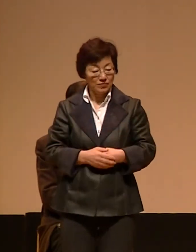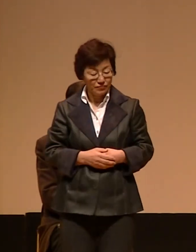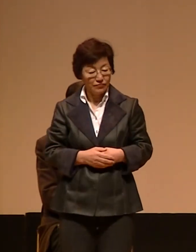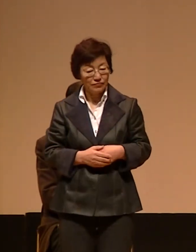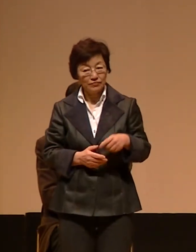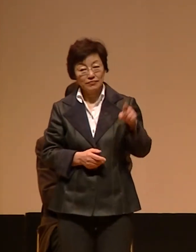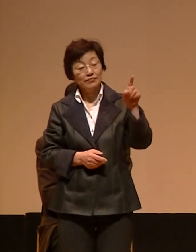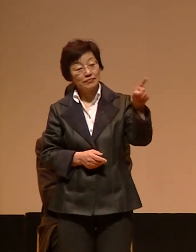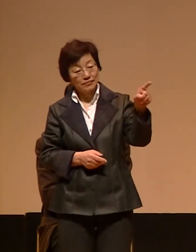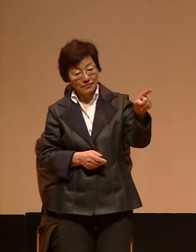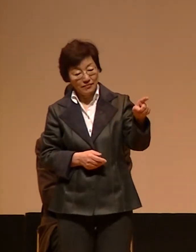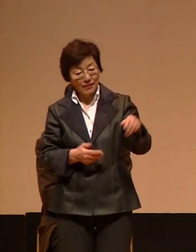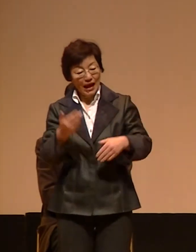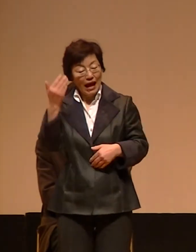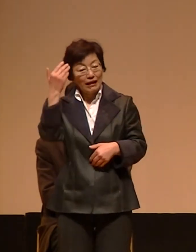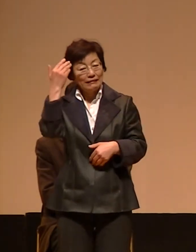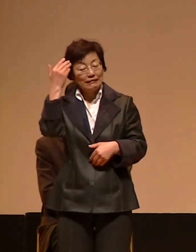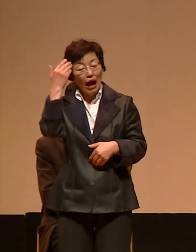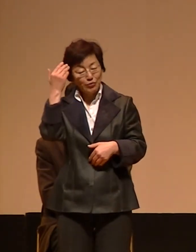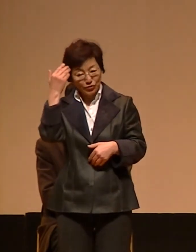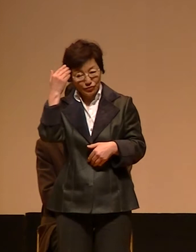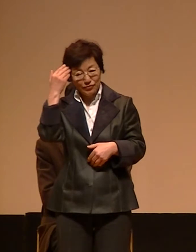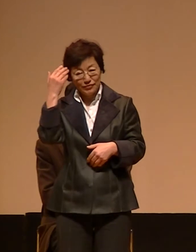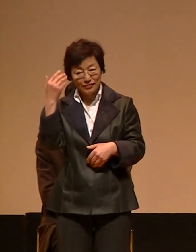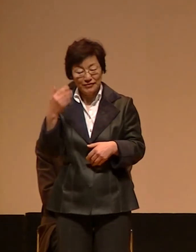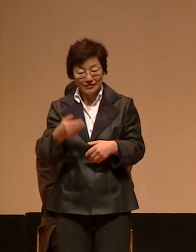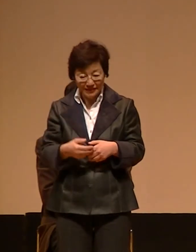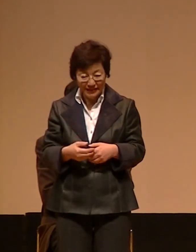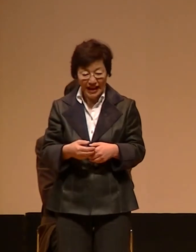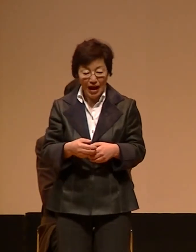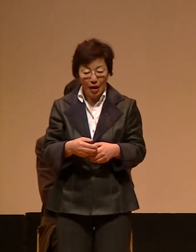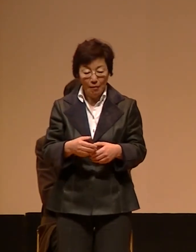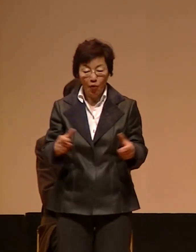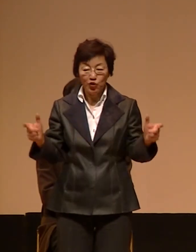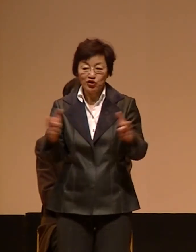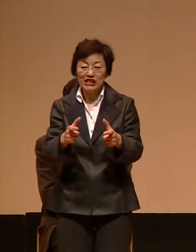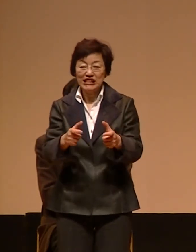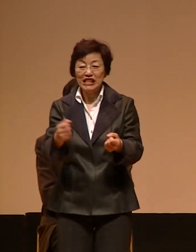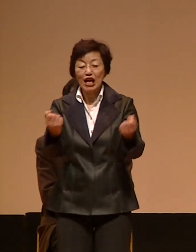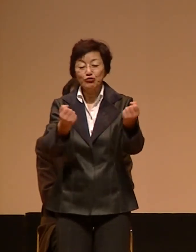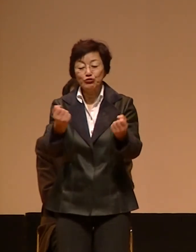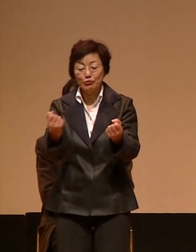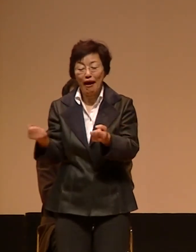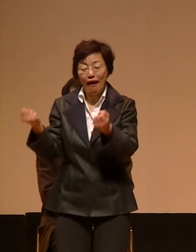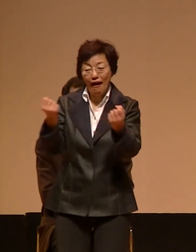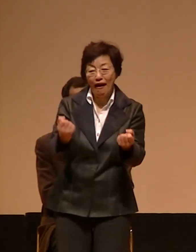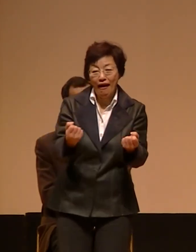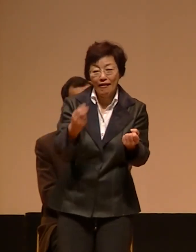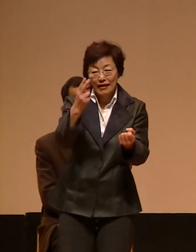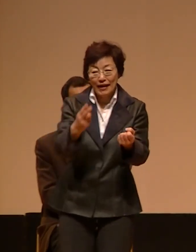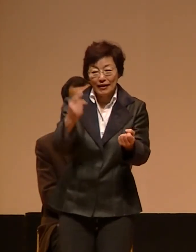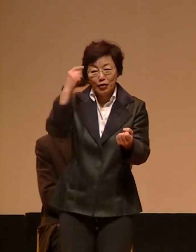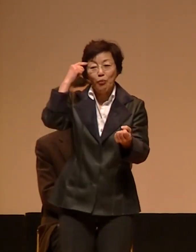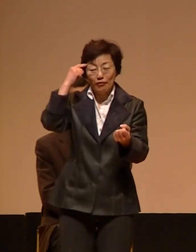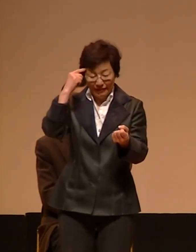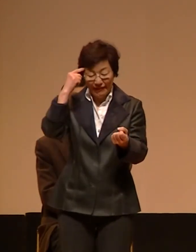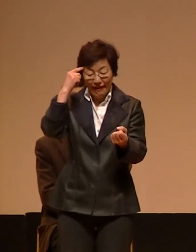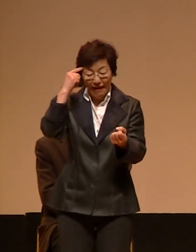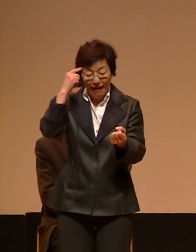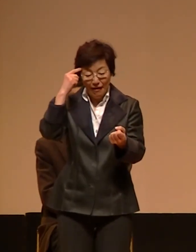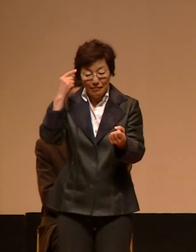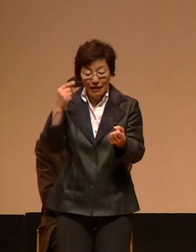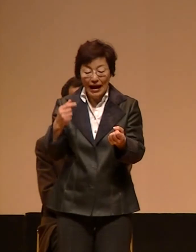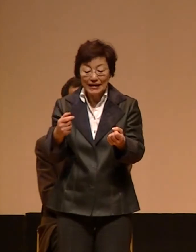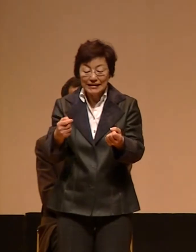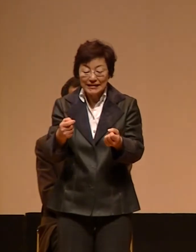では多分ライトバンで来るんじゃないかと思って、小さな庭の片隅にここに下